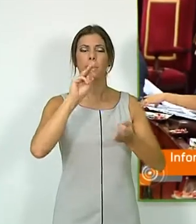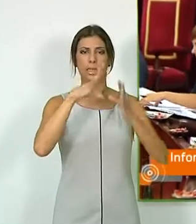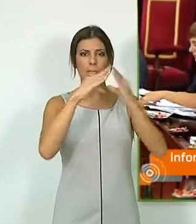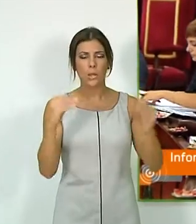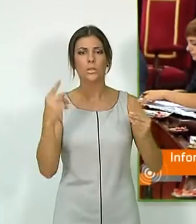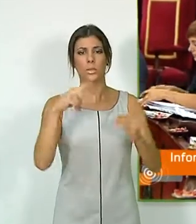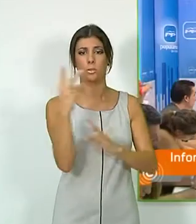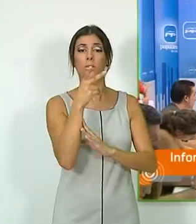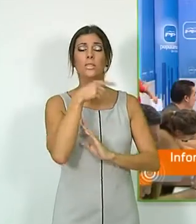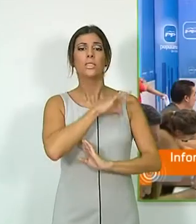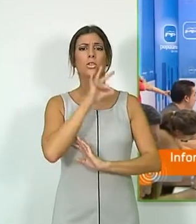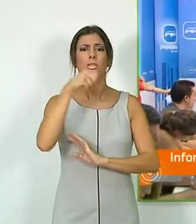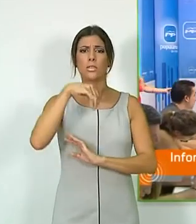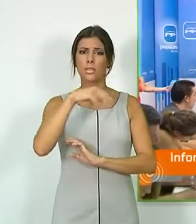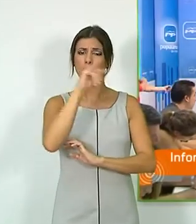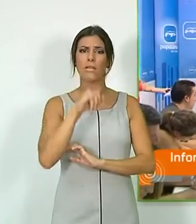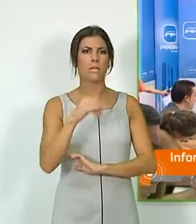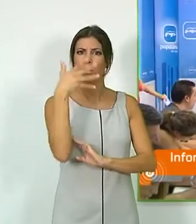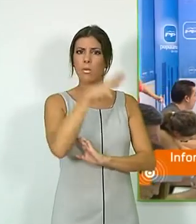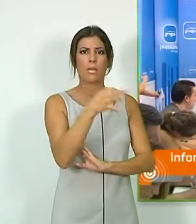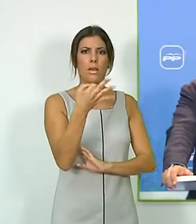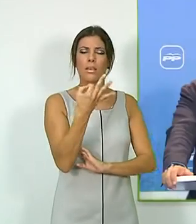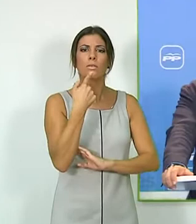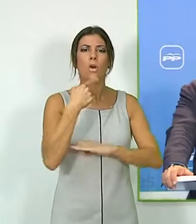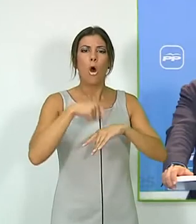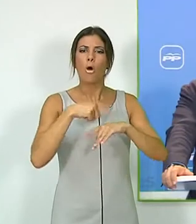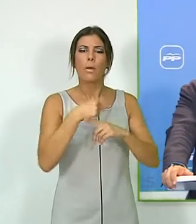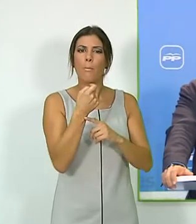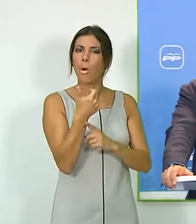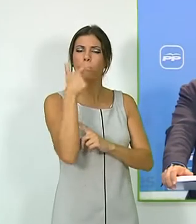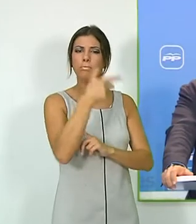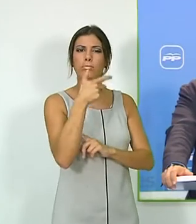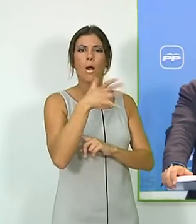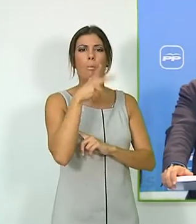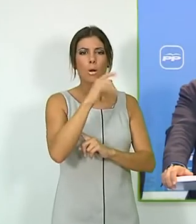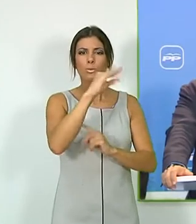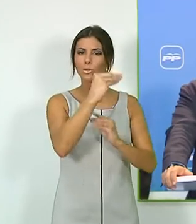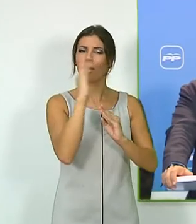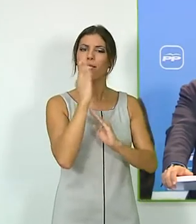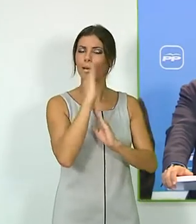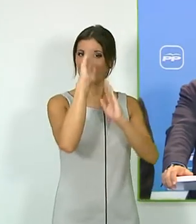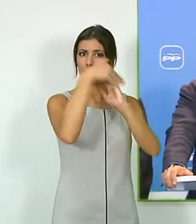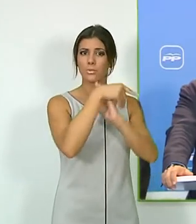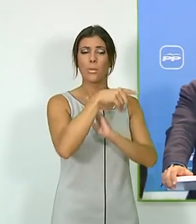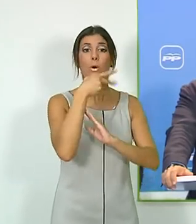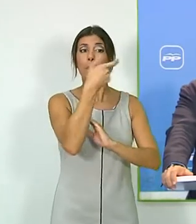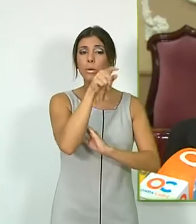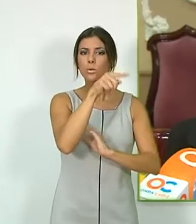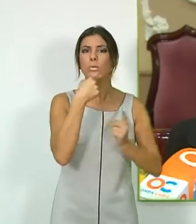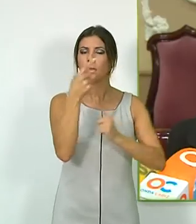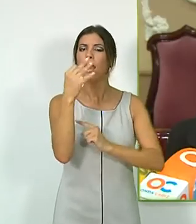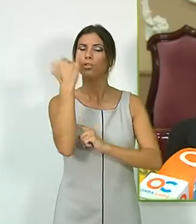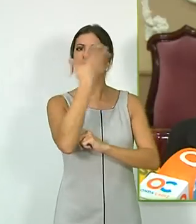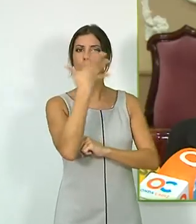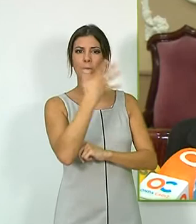PP andaluz. Antonio Sanz denuncia cómo se ha tardado muy pocas horas en descubrirse la cara oculta de la socialista, ya que según sus